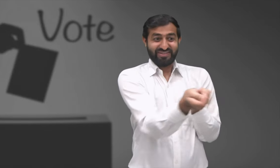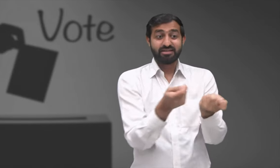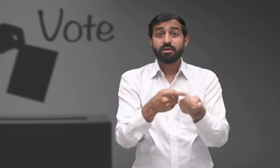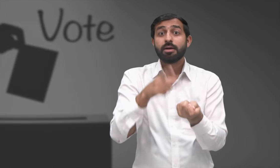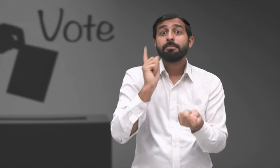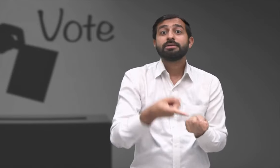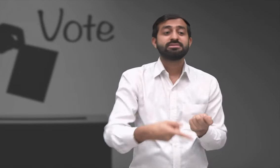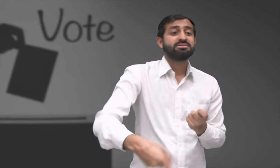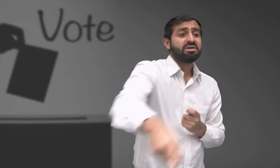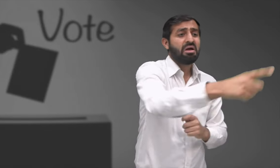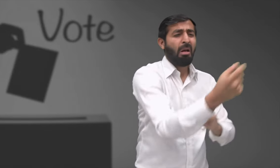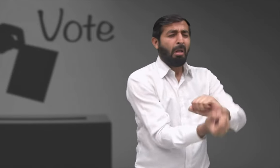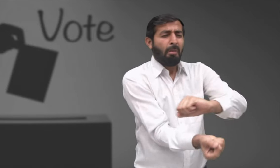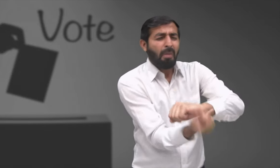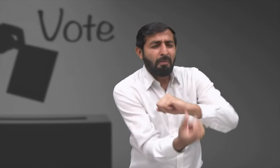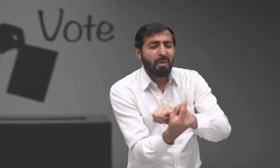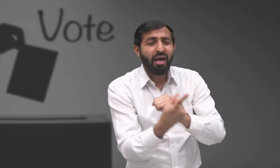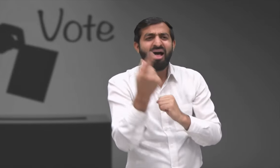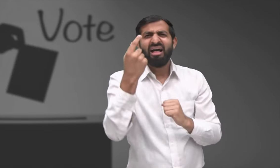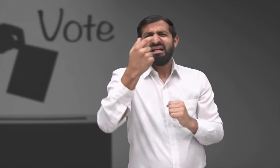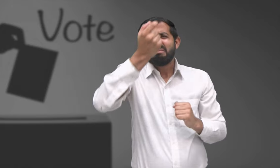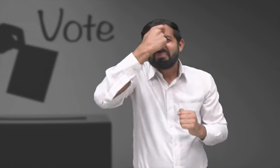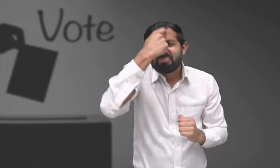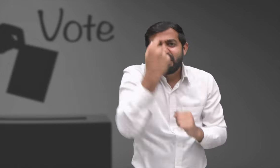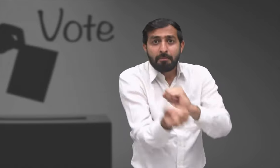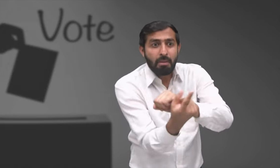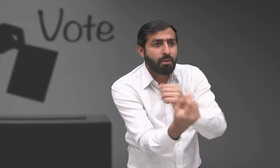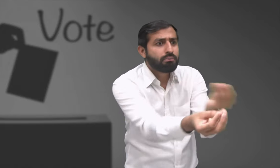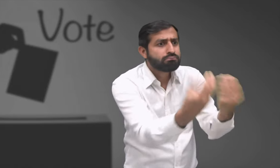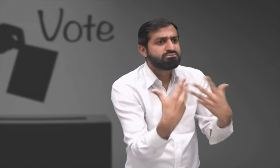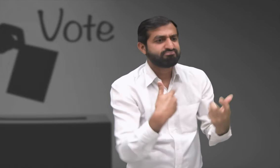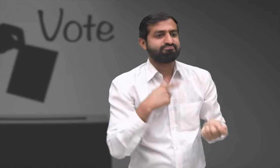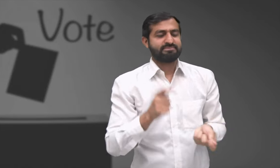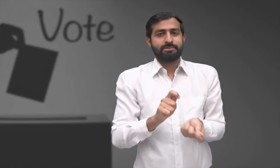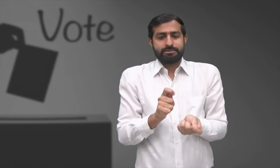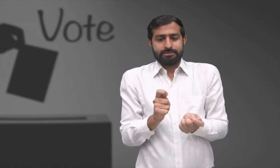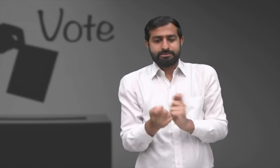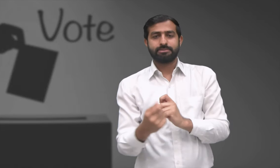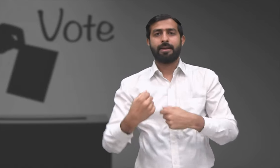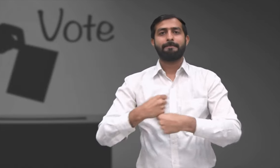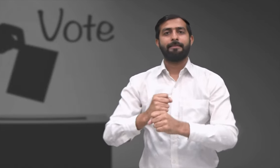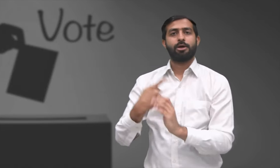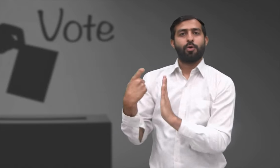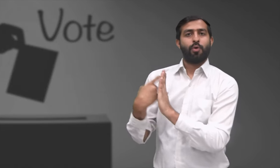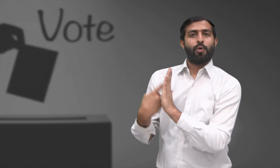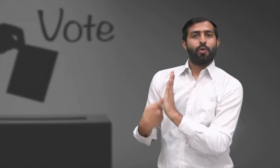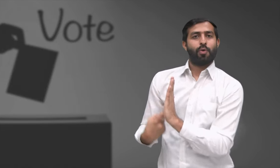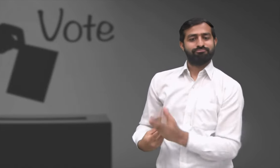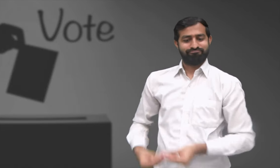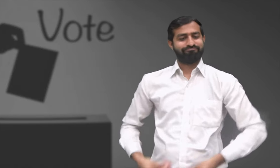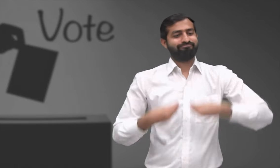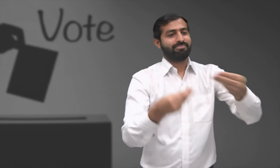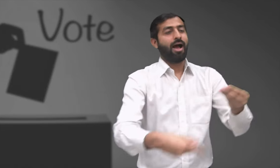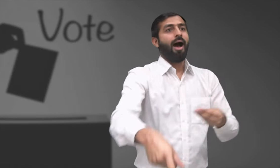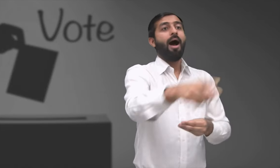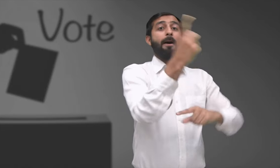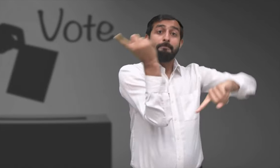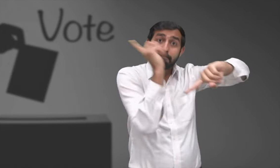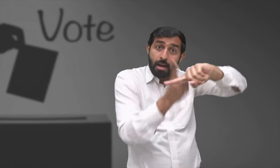नेताओं को नागरिकों की समस्याओं का समाधान करना पड़ता है और साथ ही उन्हें उन समस्याओं को सुलझाने की नीति भी